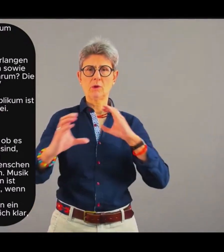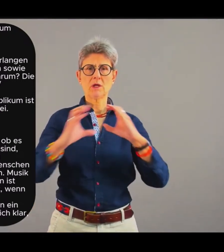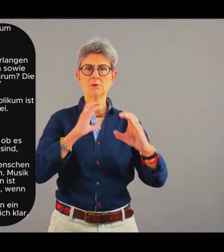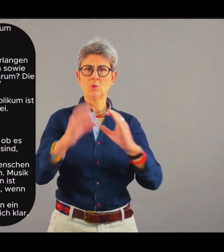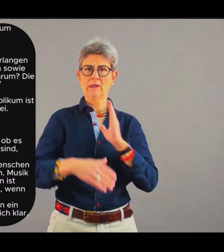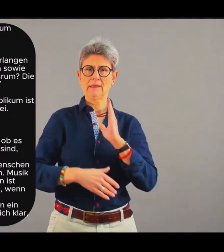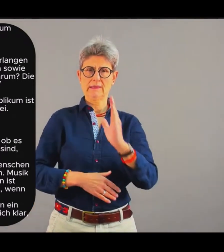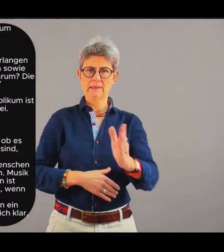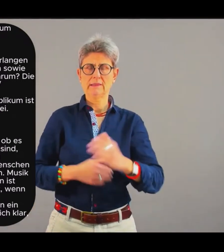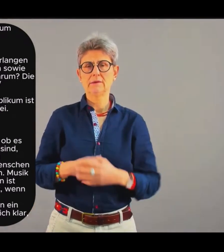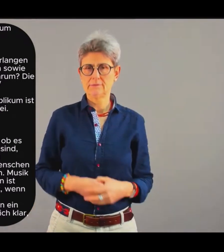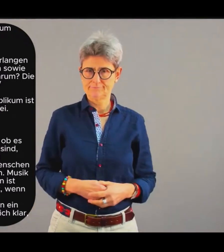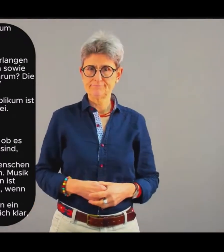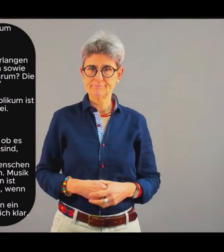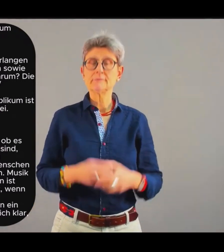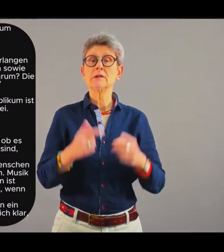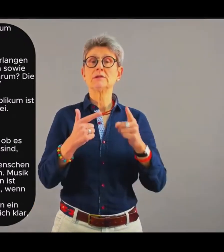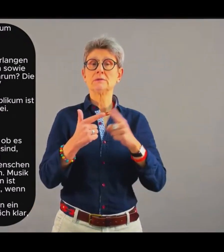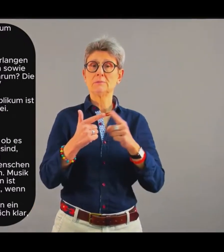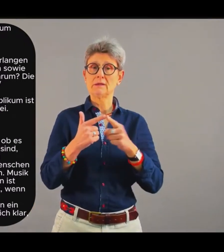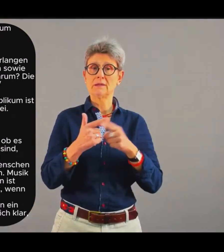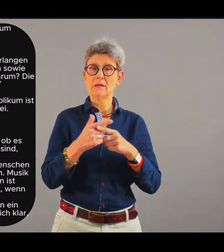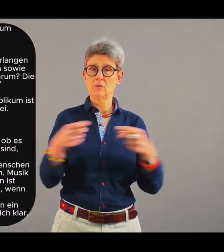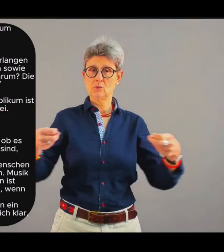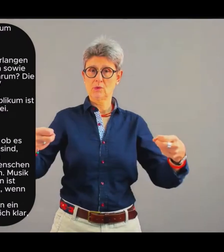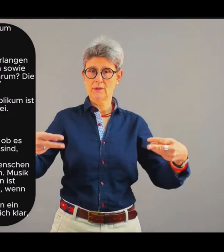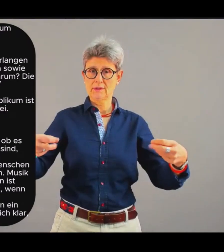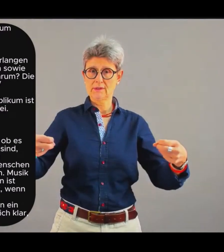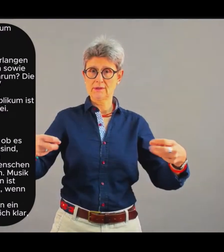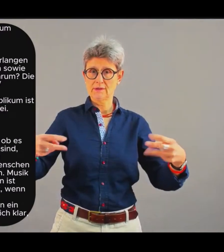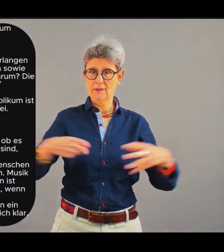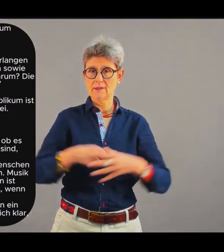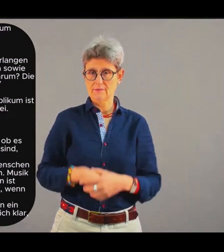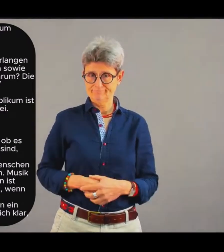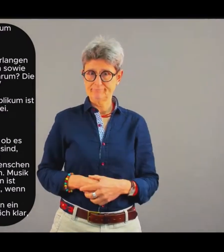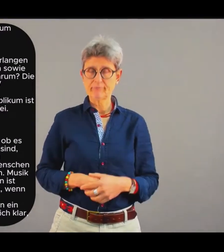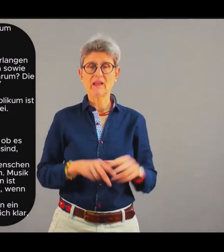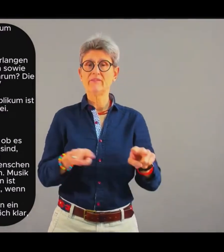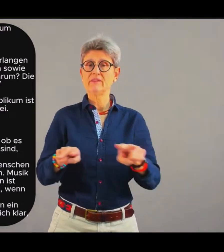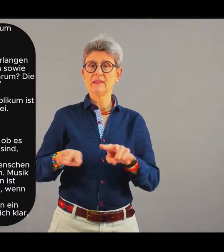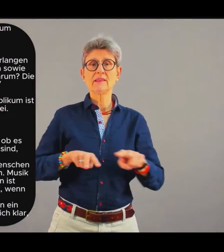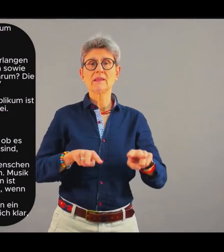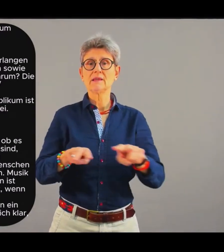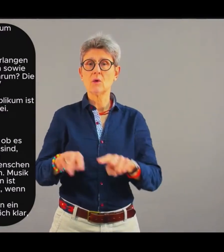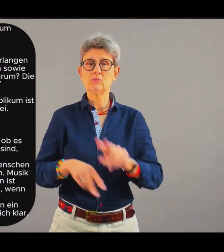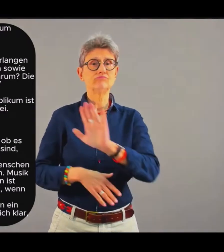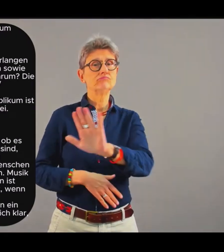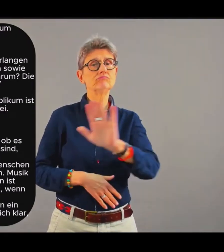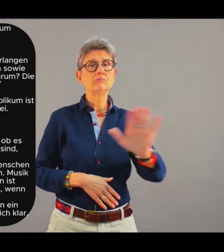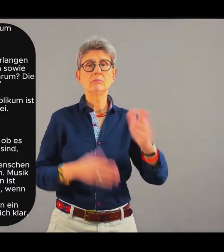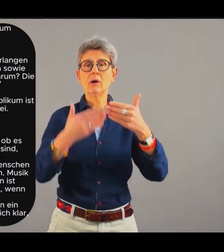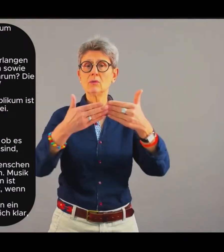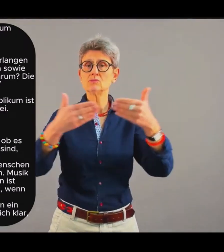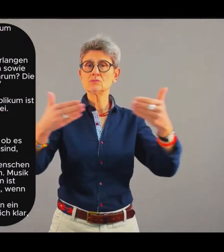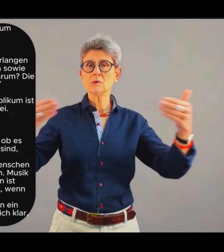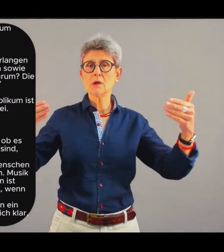sowie bei Führungen bereitzustellen. Warum? Die Kommunikation zwischen Tauben oder gehörlosen Guides und gesperrten,